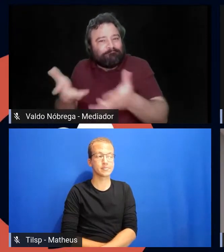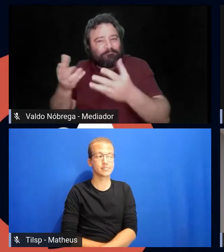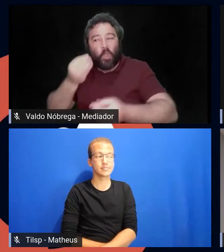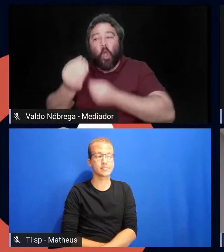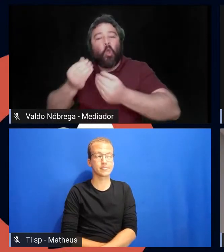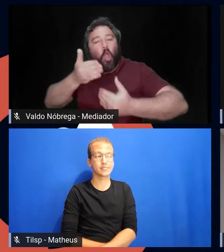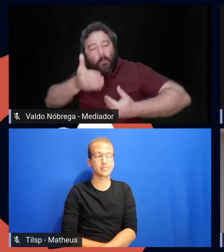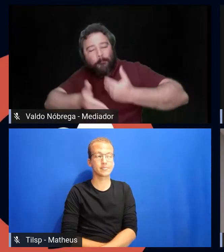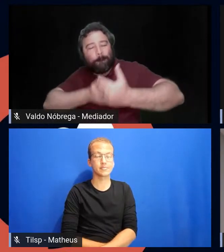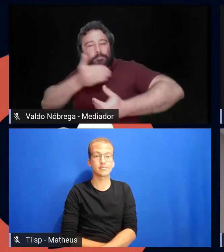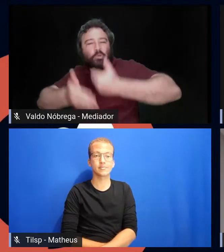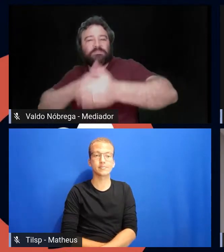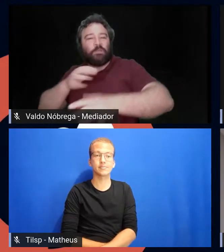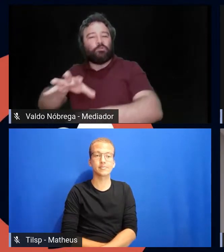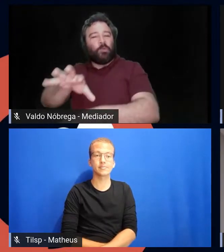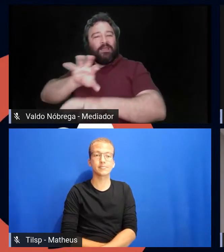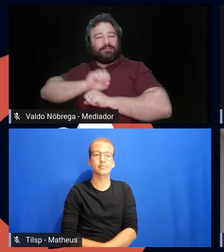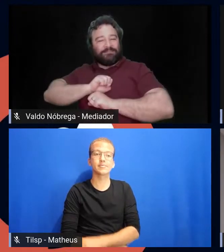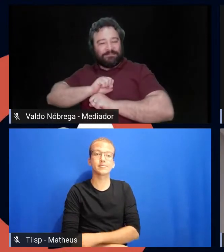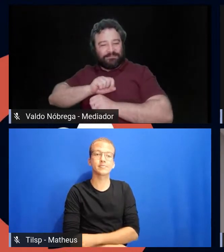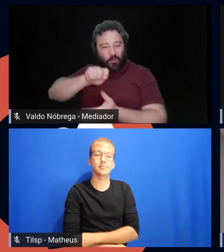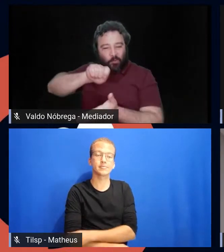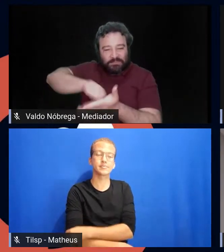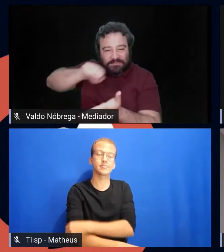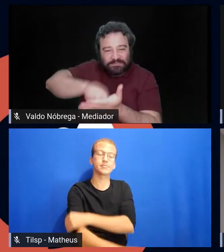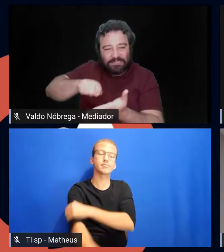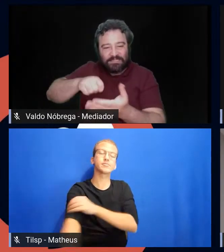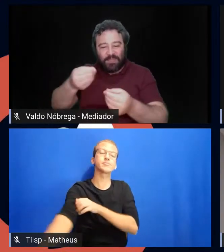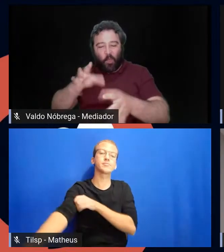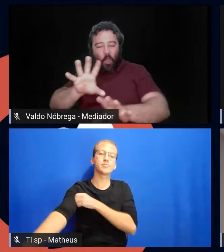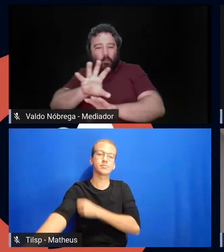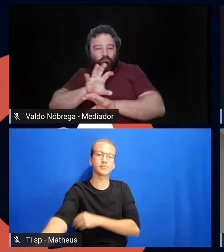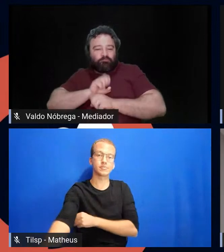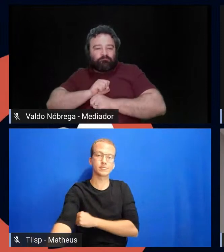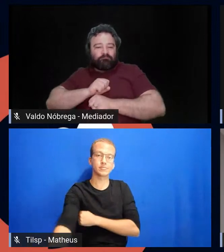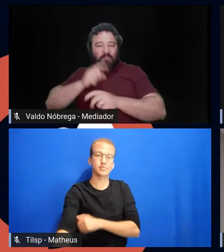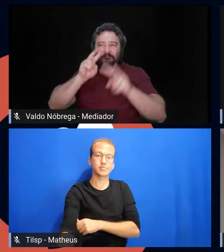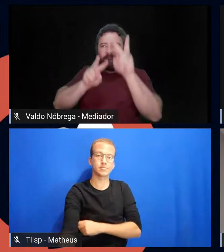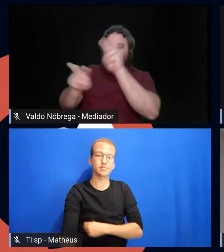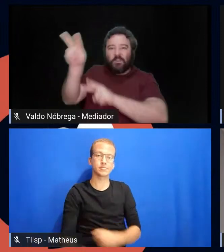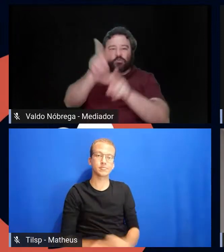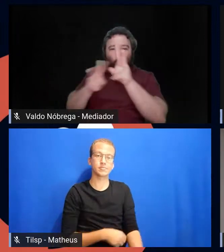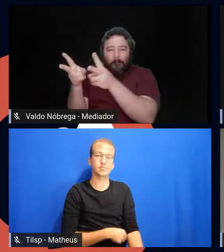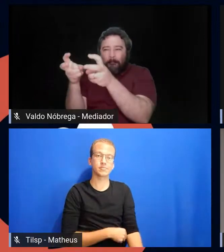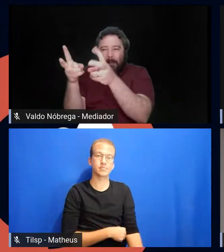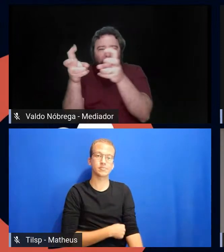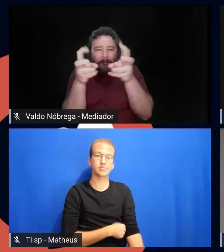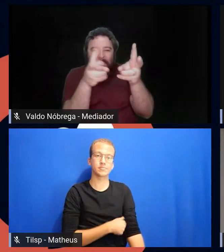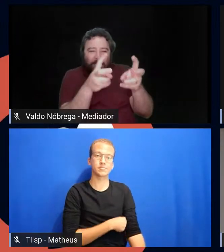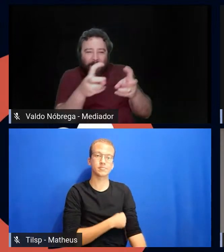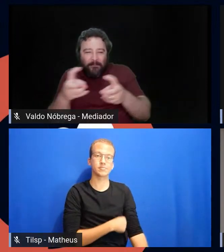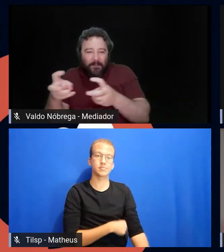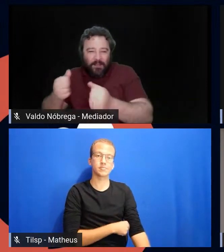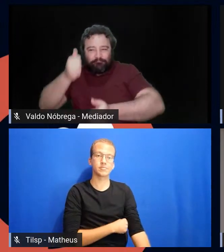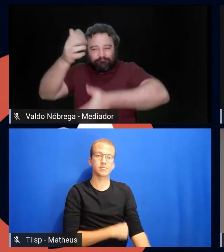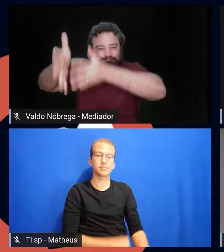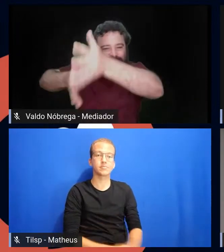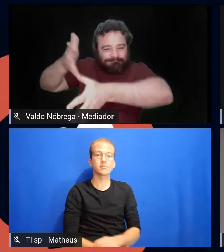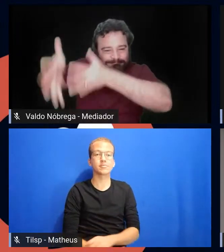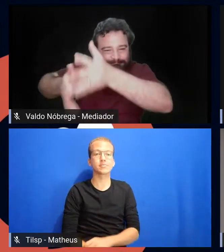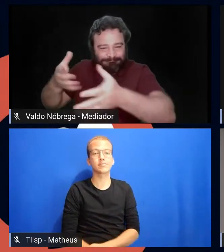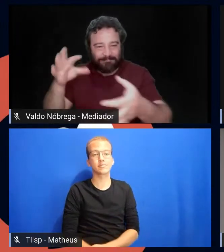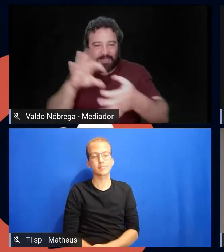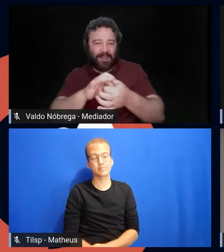Eliane, ele também é fundamental para o processo da aquisição da escrita do surdo, né? modo como ele